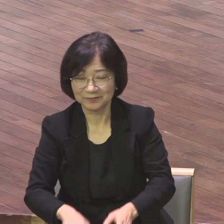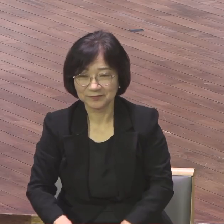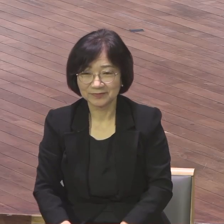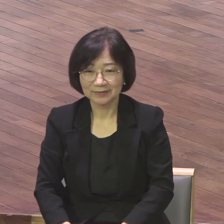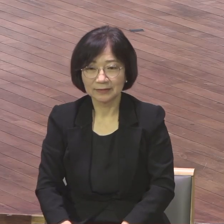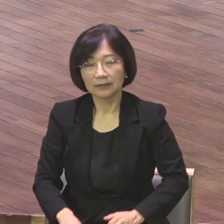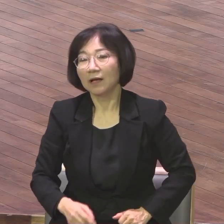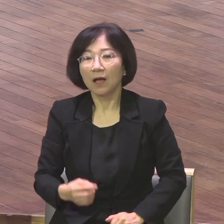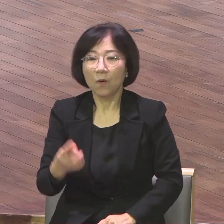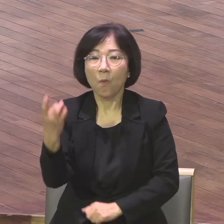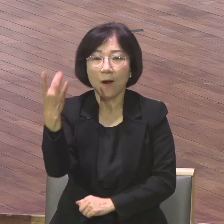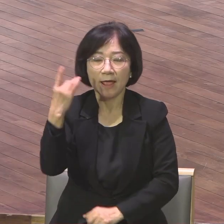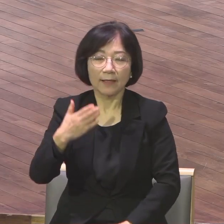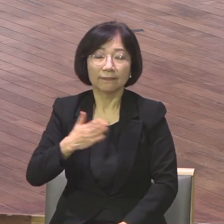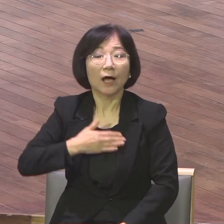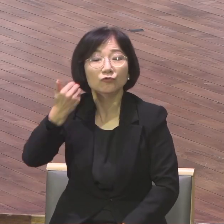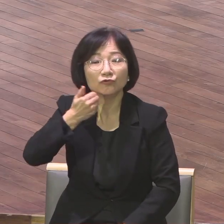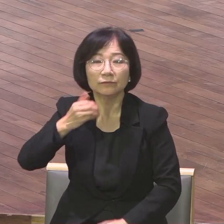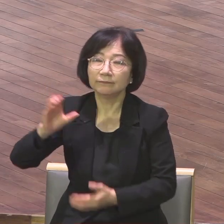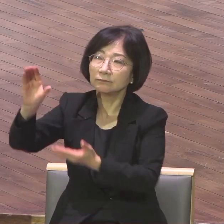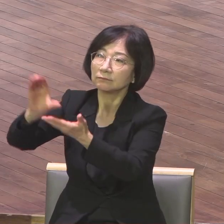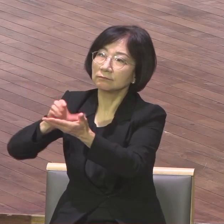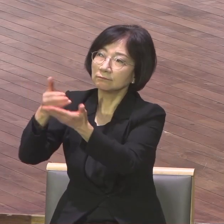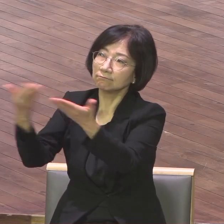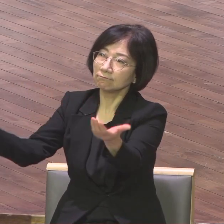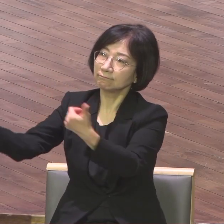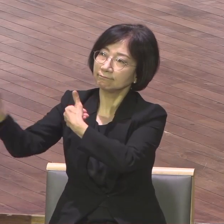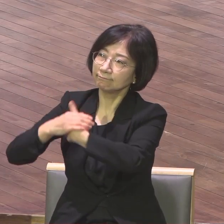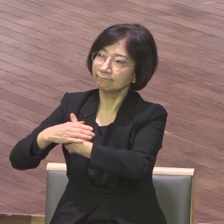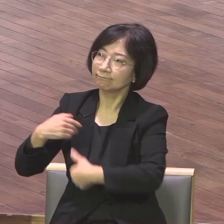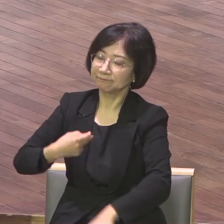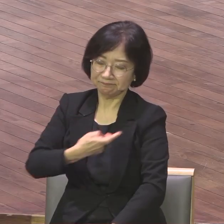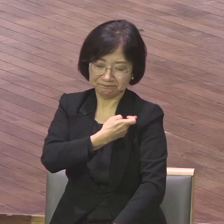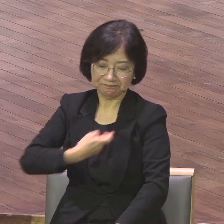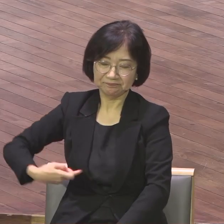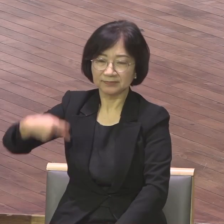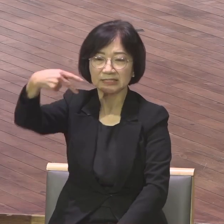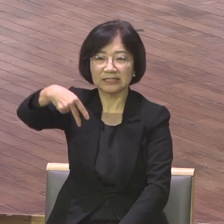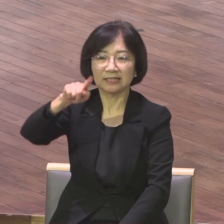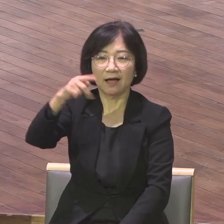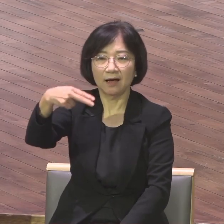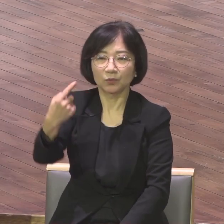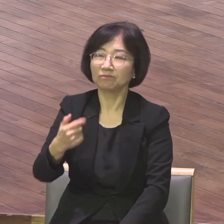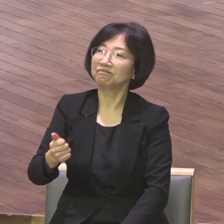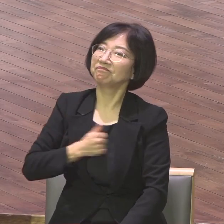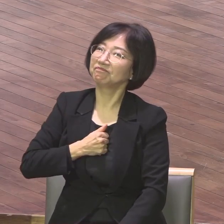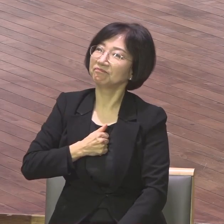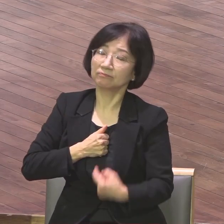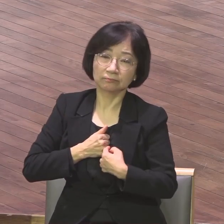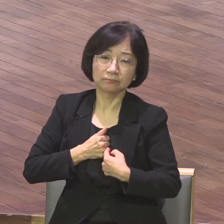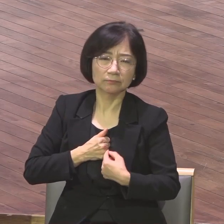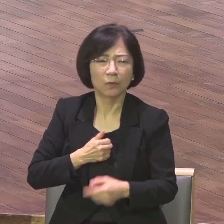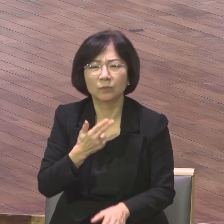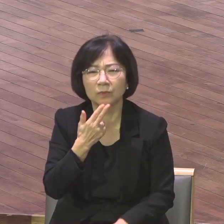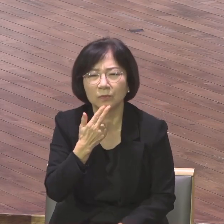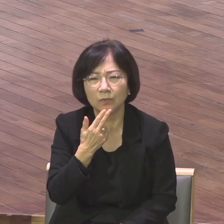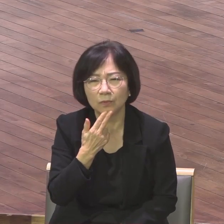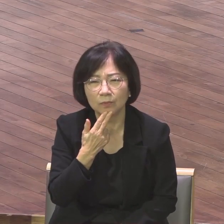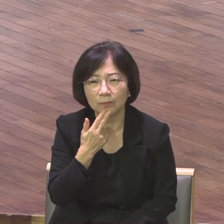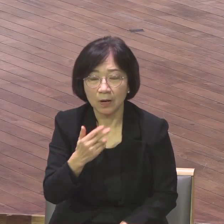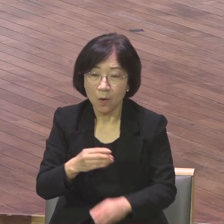주장할 수 있는 권위를 주장하지 않았다는 것입니다. 나는 권위를 주장하지 않았다. 오히려 유순한 자가